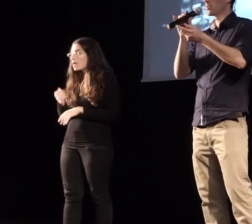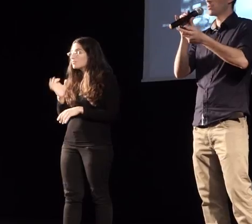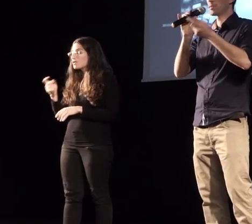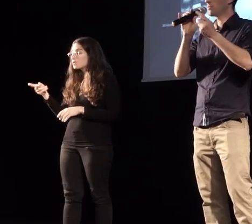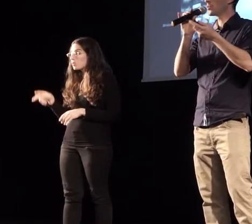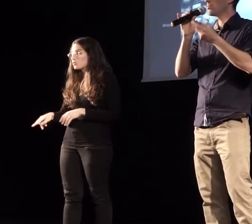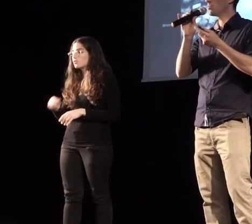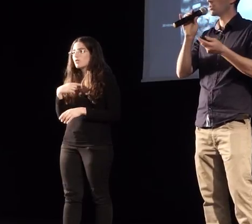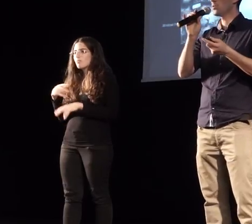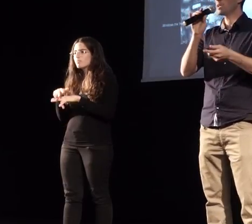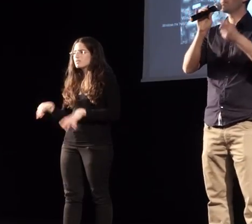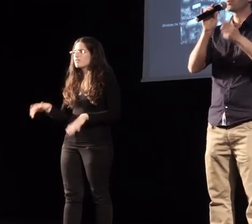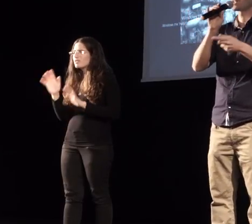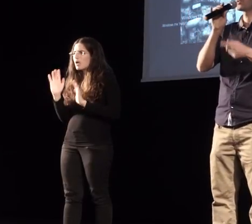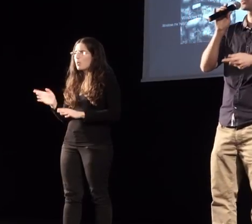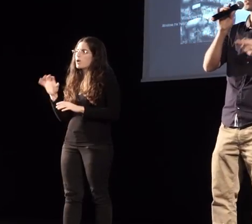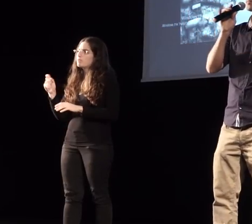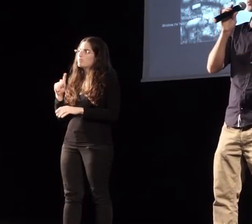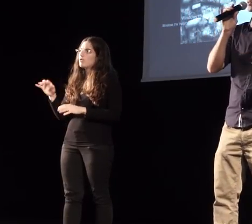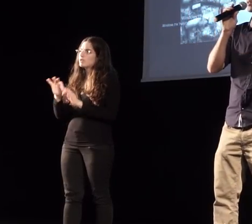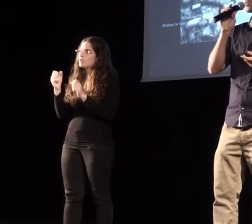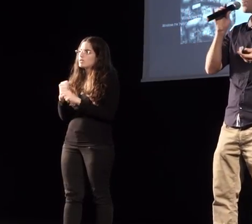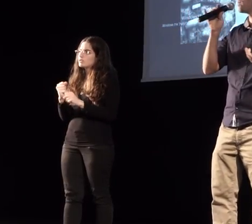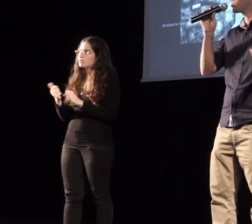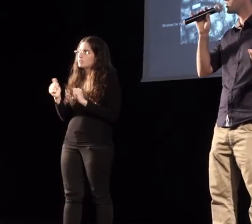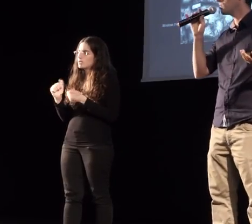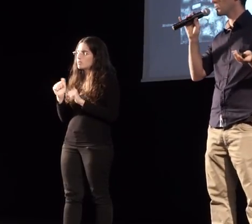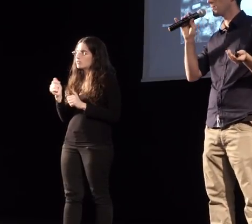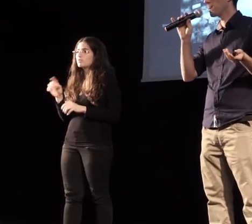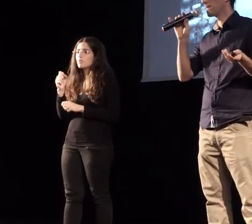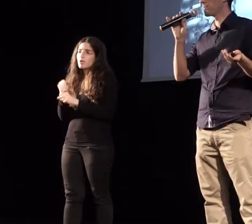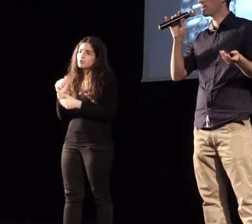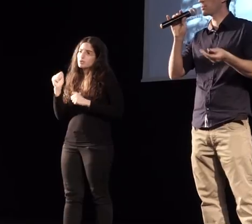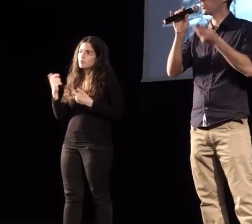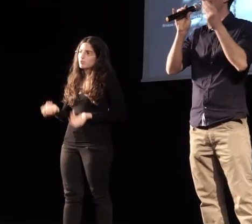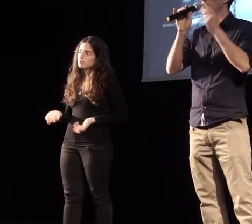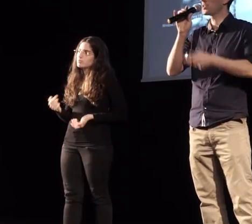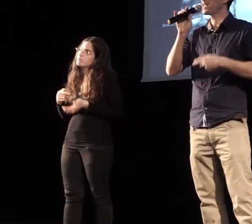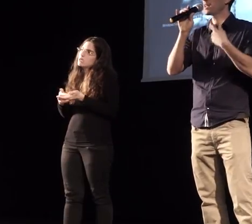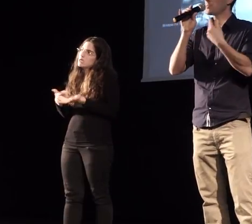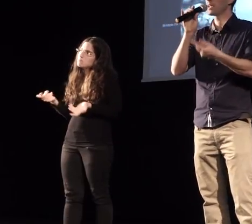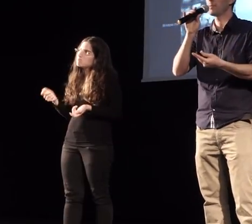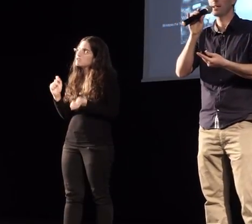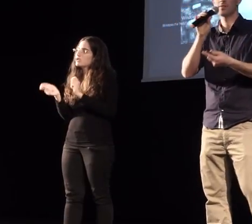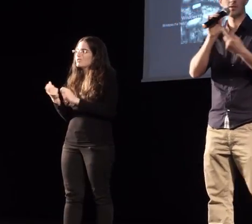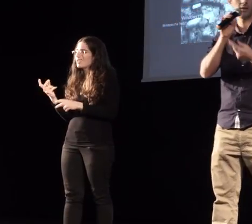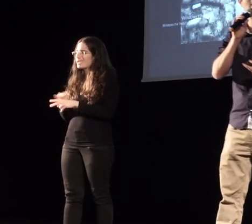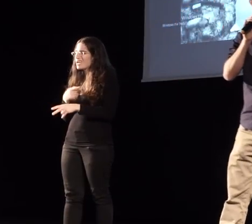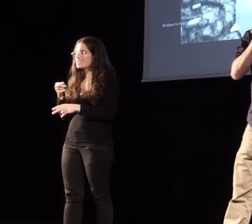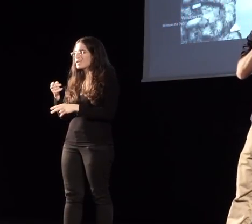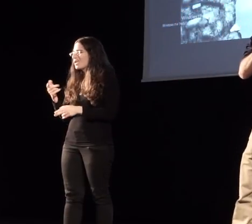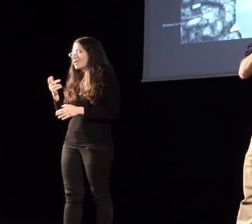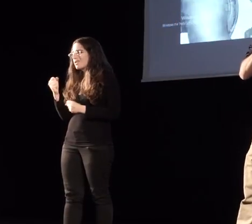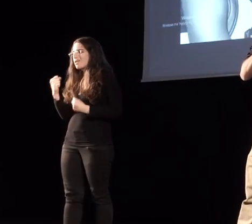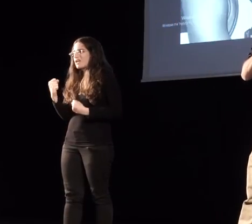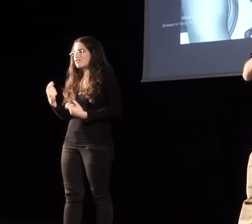ימותו, שבמצב בריאותי מאוד מאוד גרוע אם הם לא יתחילו לעשות התעמלות. והם לא עשו התעמלות. כי פשוט לשנות את הרגל שהם רגילים אליו, זה אחד הדברים